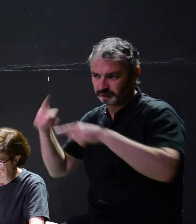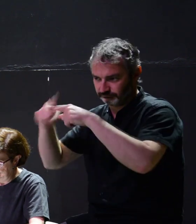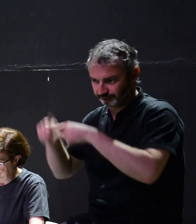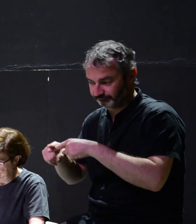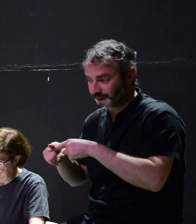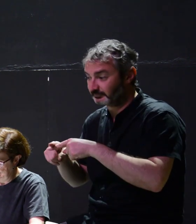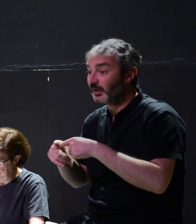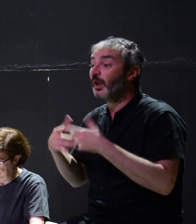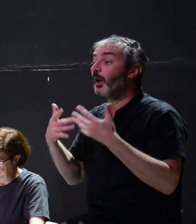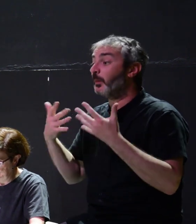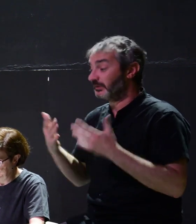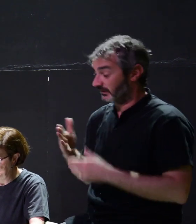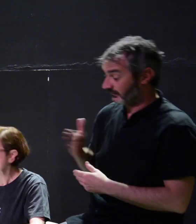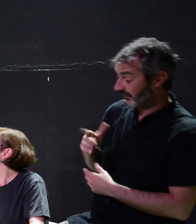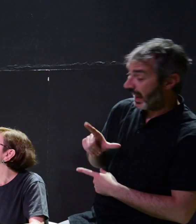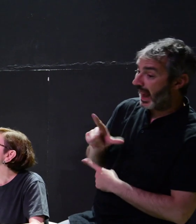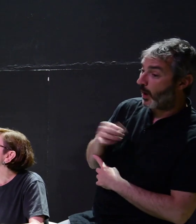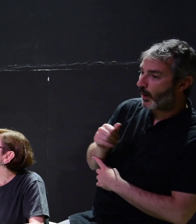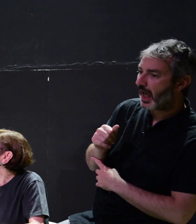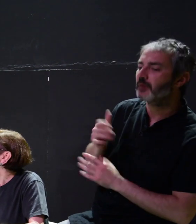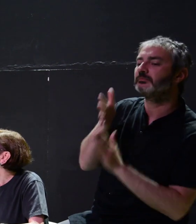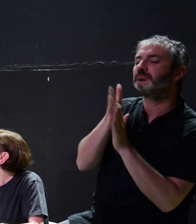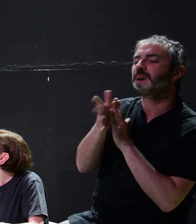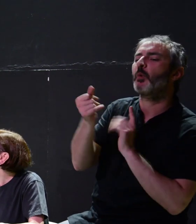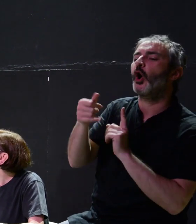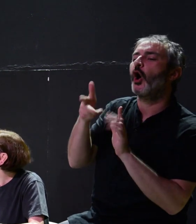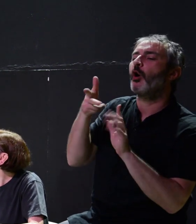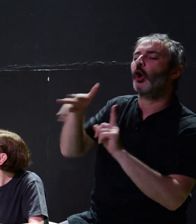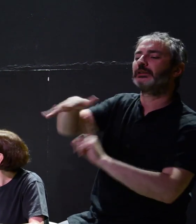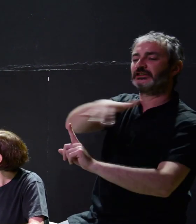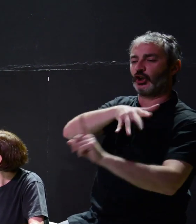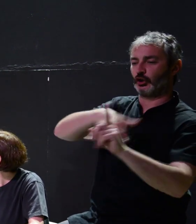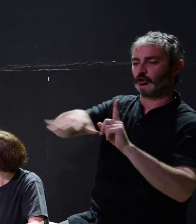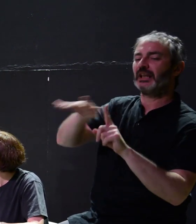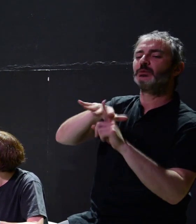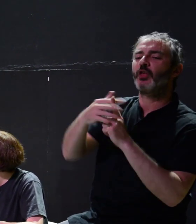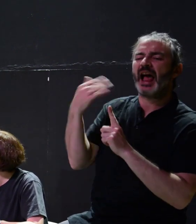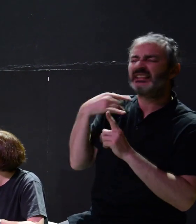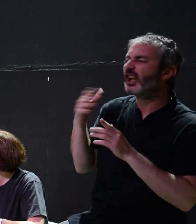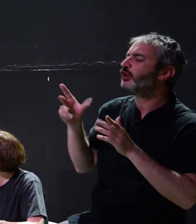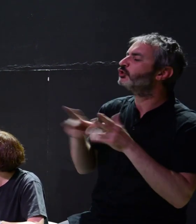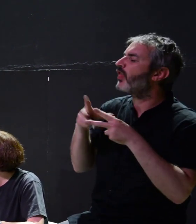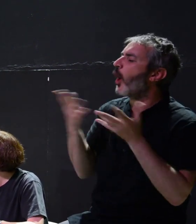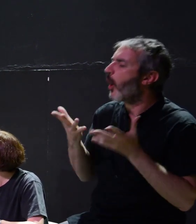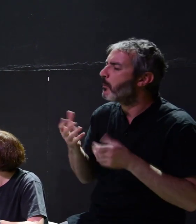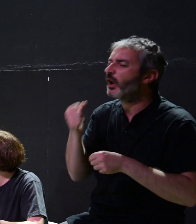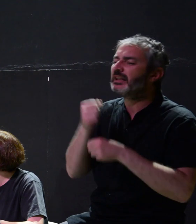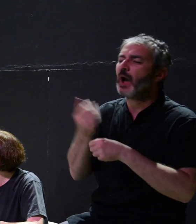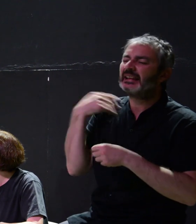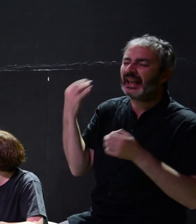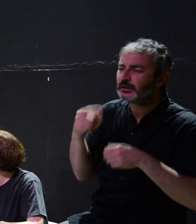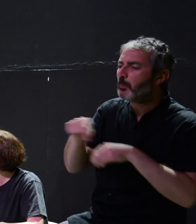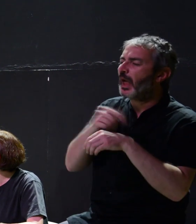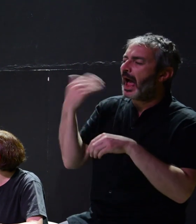Llavors, en principi, la Laura Vicente ens exposaria el context, com era la situació social, la situació laboral i política